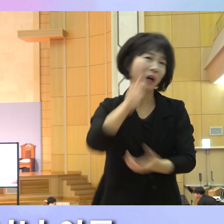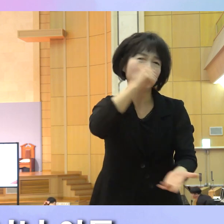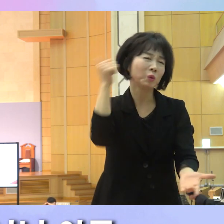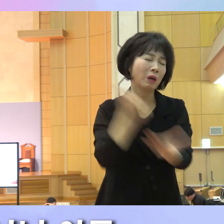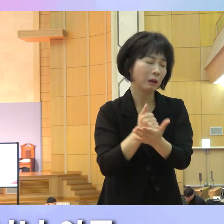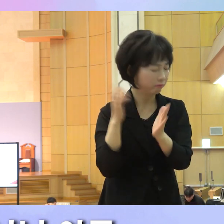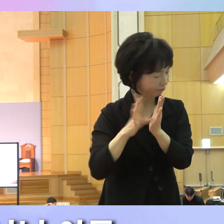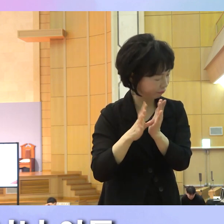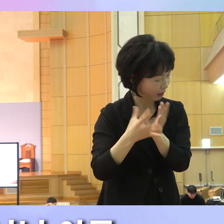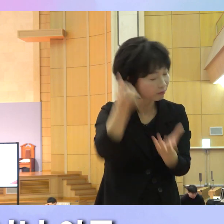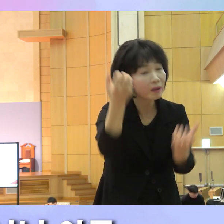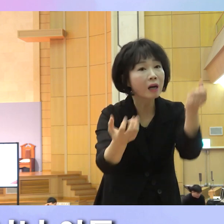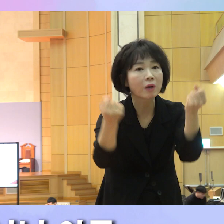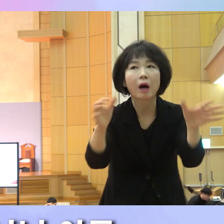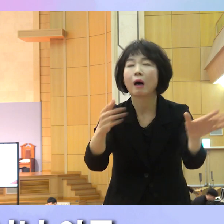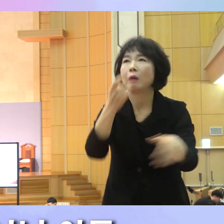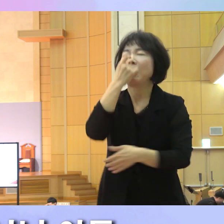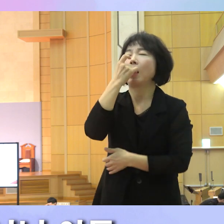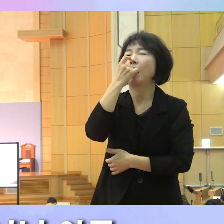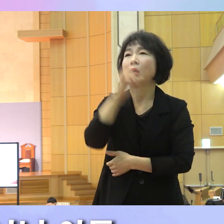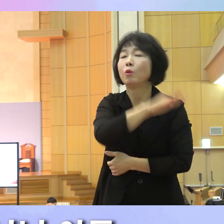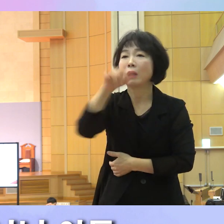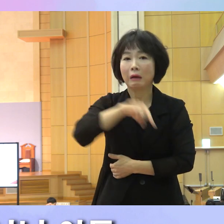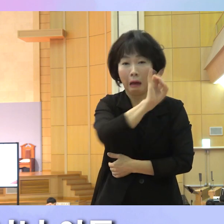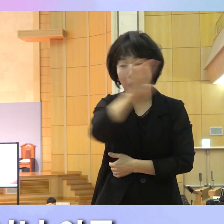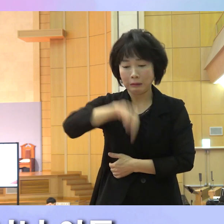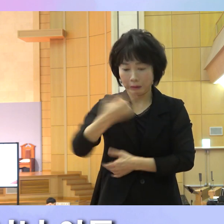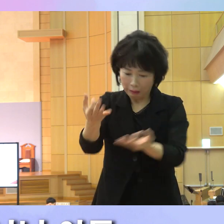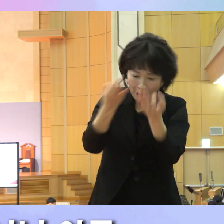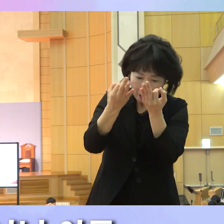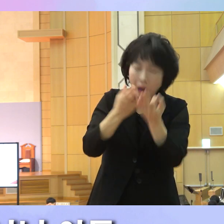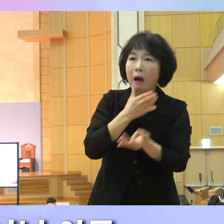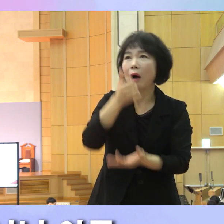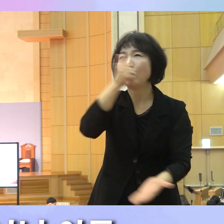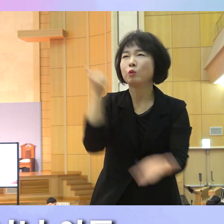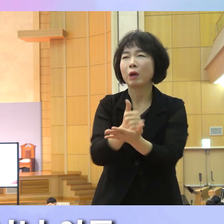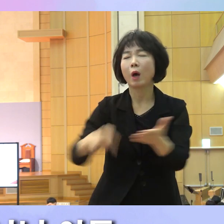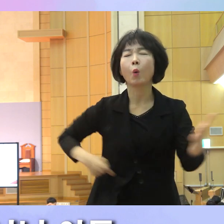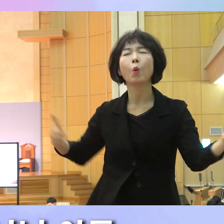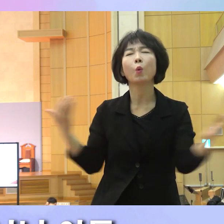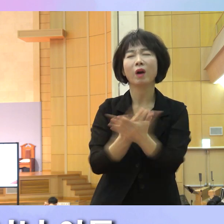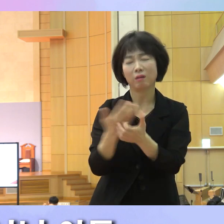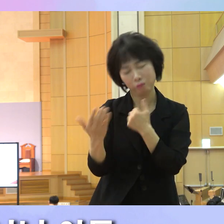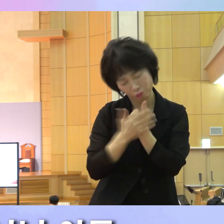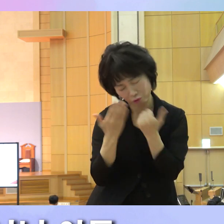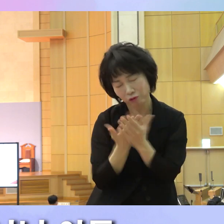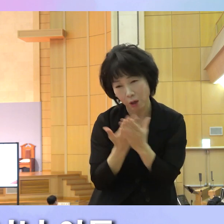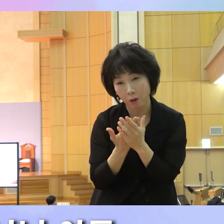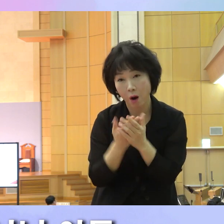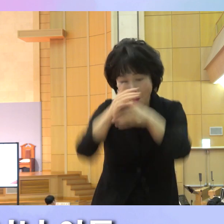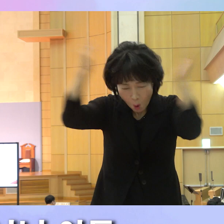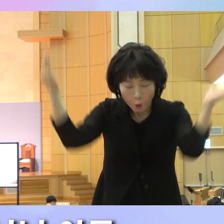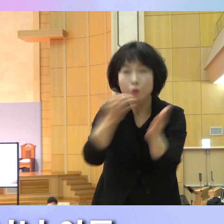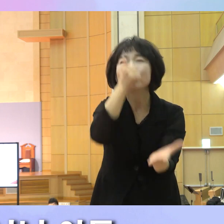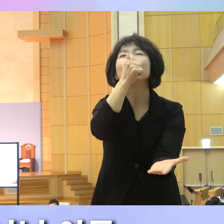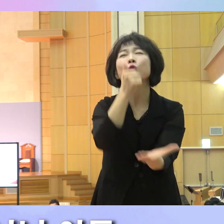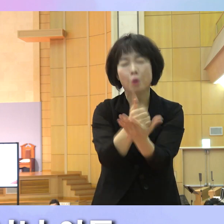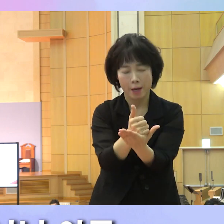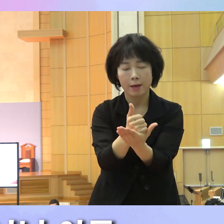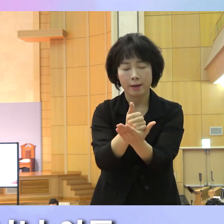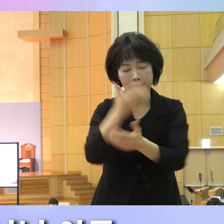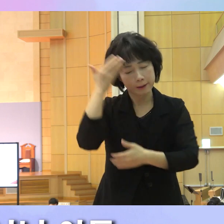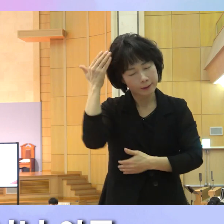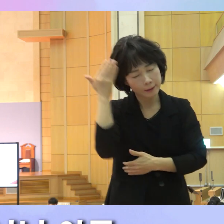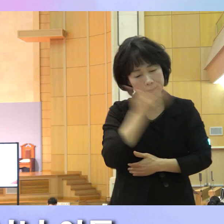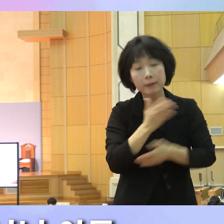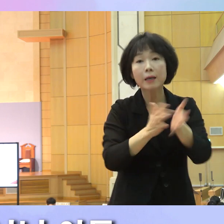많았습니다. 하나님, 이 한 시간을 통해서 우리 자신들 돌아보며 회개하는 시간이 되게 하여 주시고 모든 죄를 예수님 거룩하신